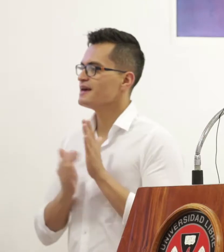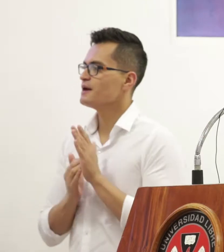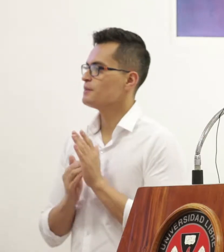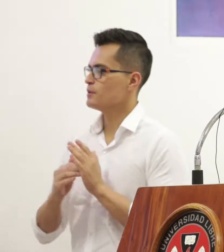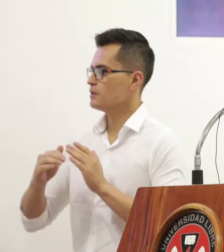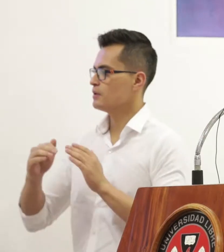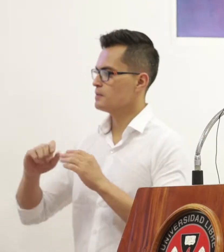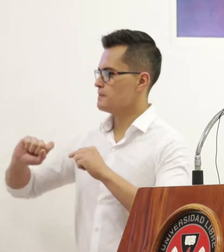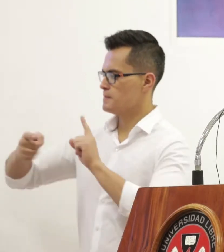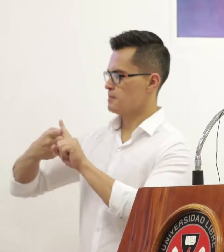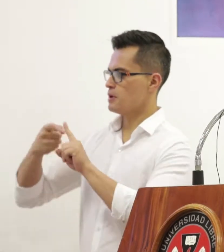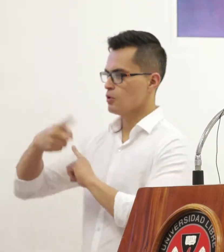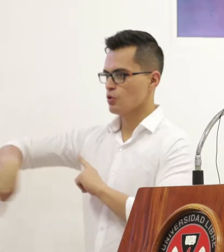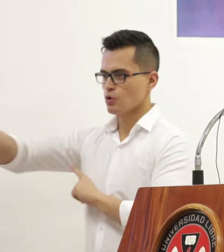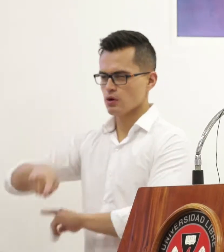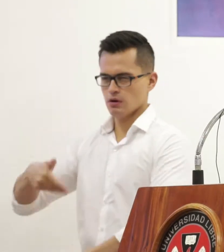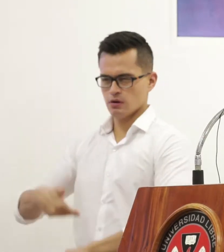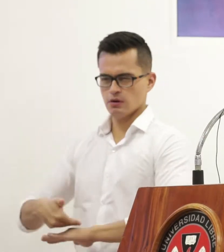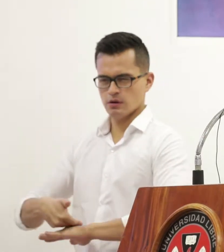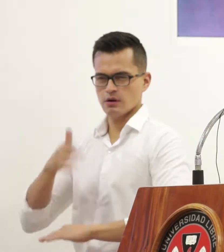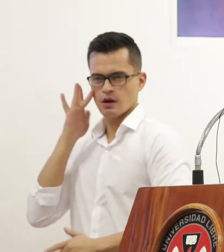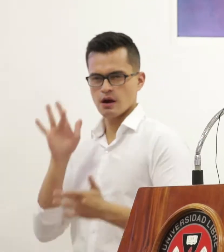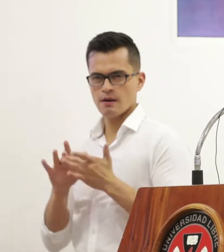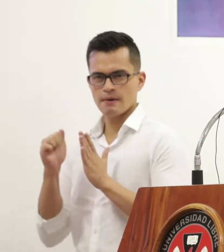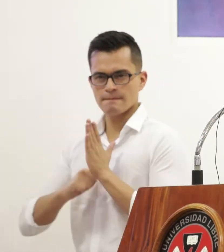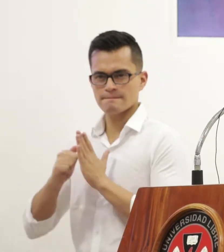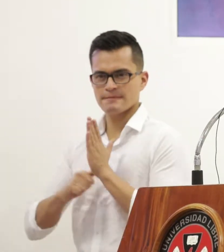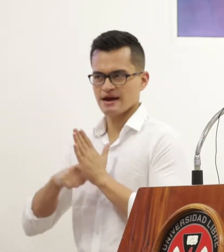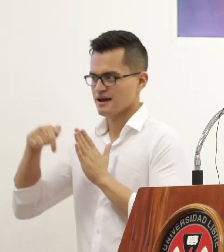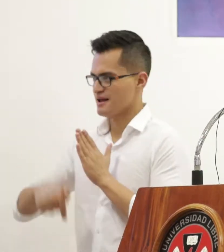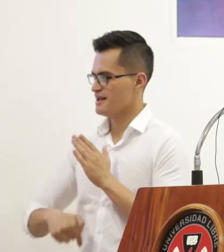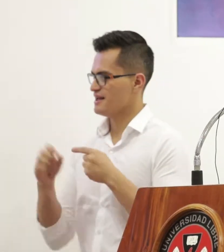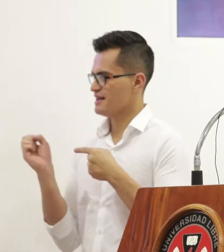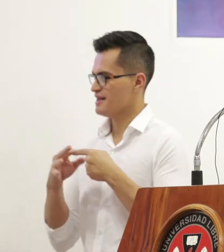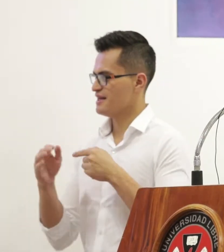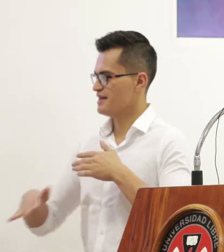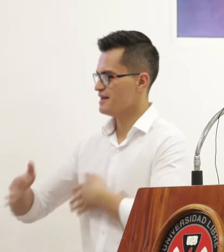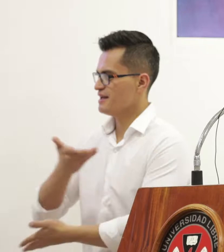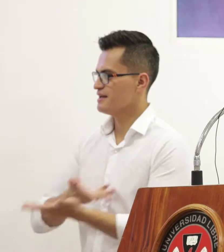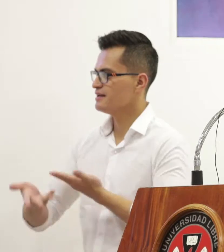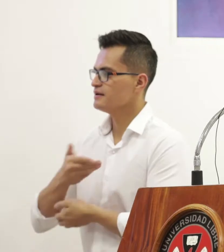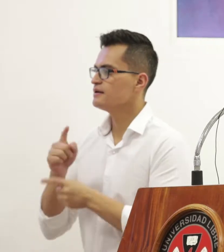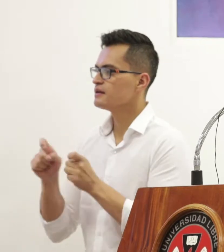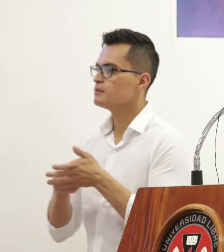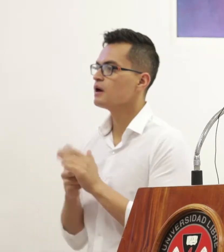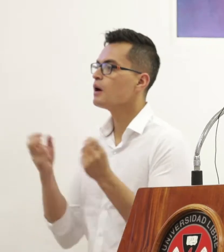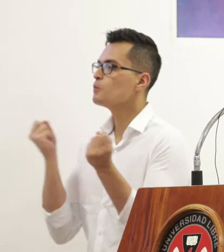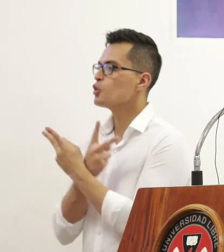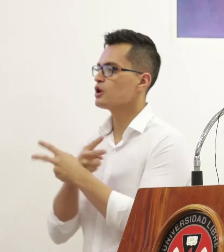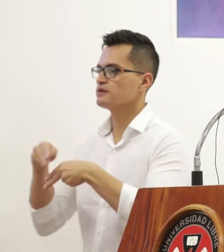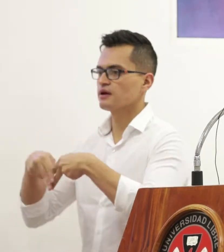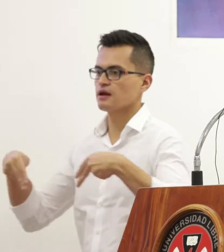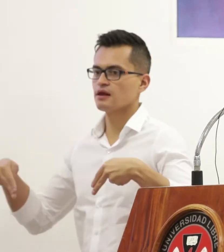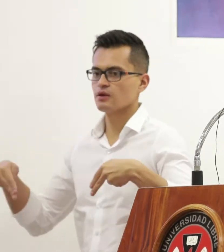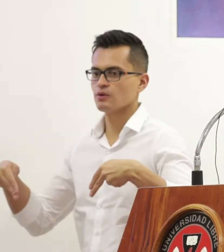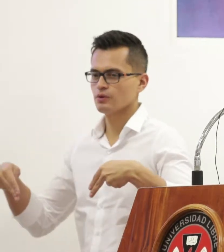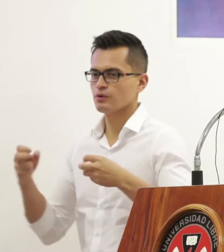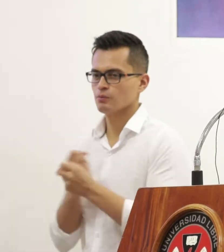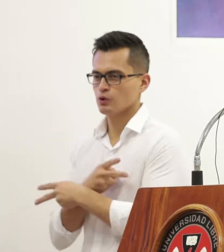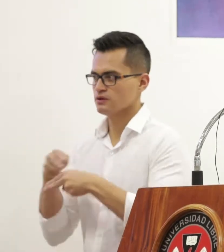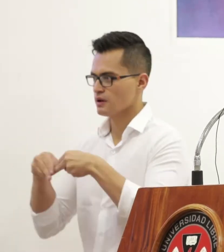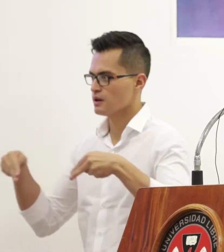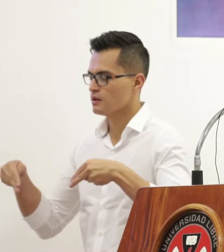variables que ustedes muy idóneamente lo han puesto como materia de este seminario, de detener las violencias basadas en género. Ustedes vieron